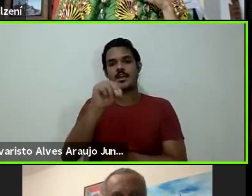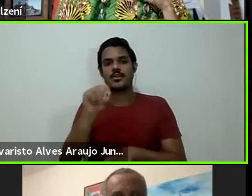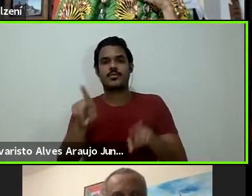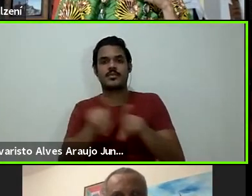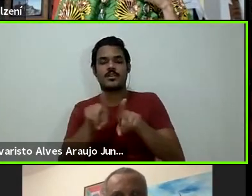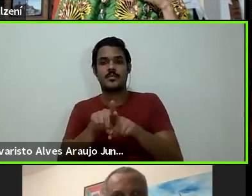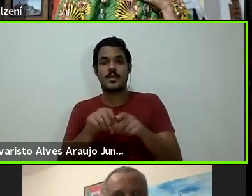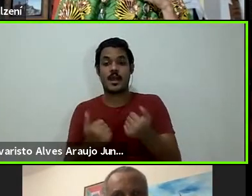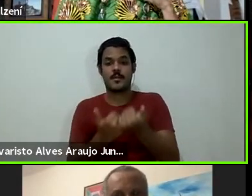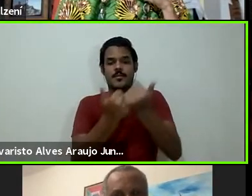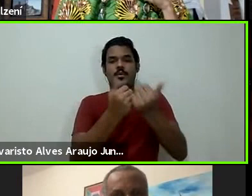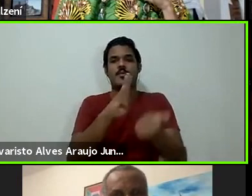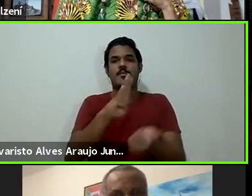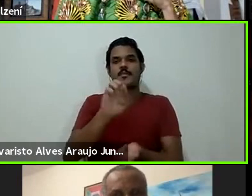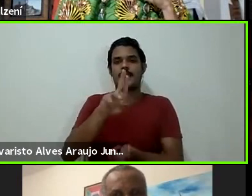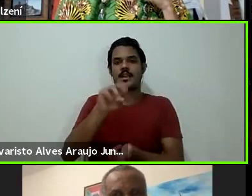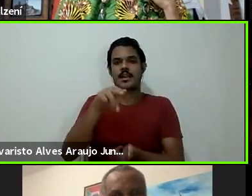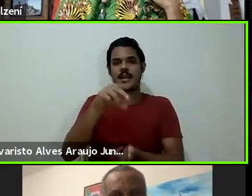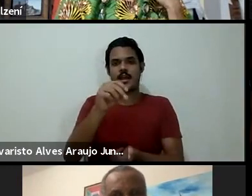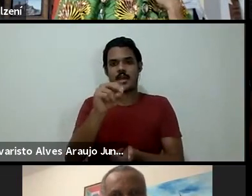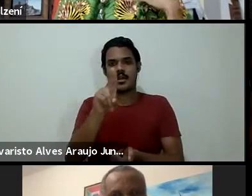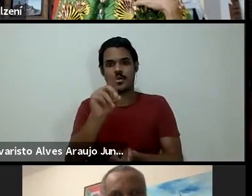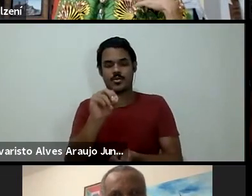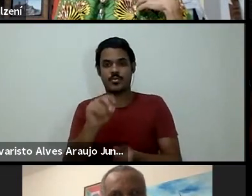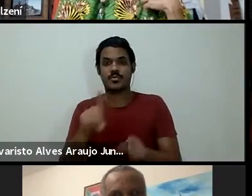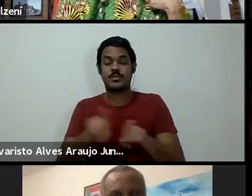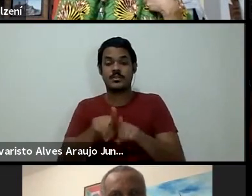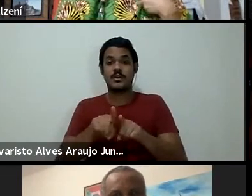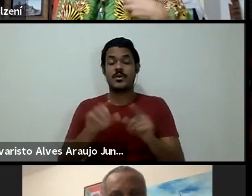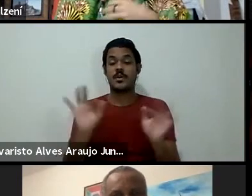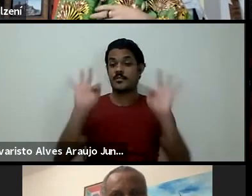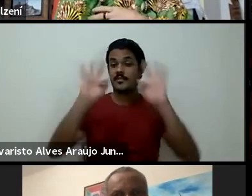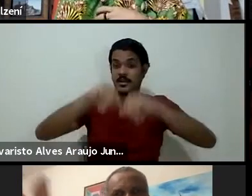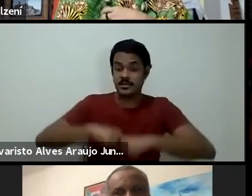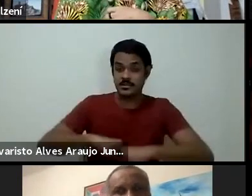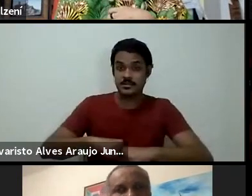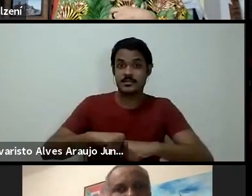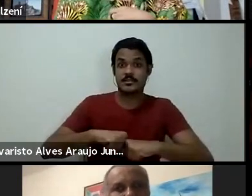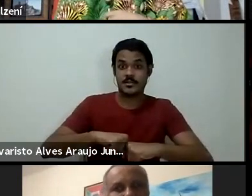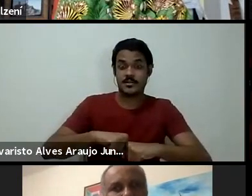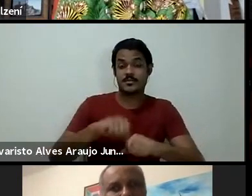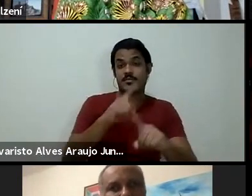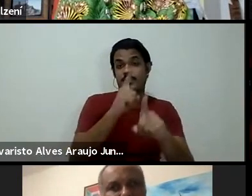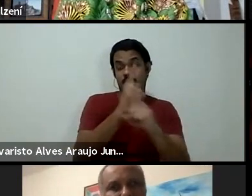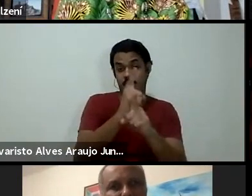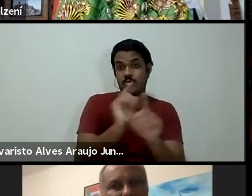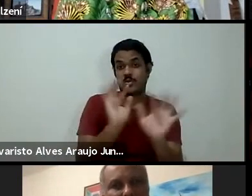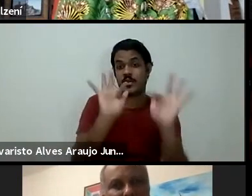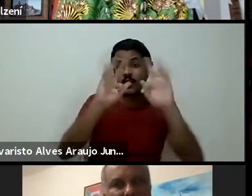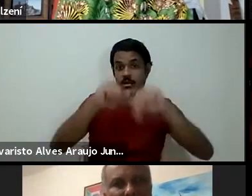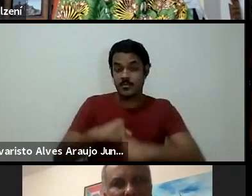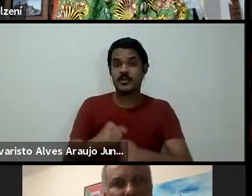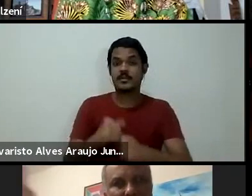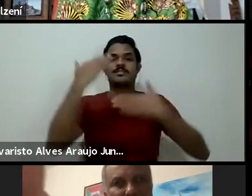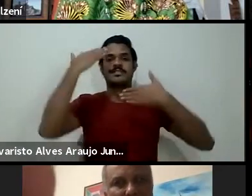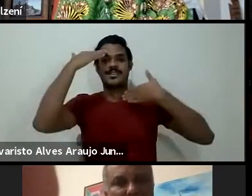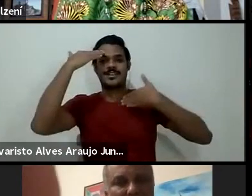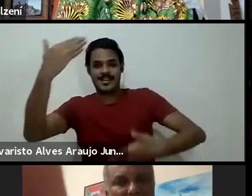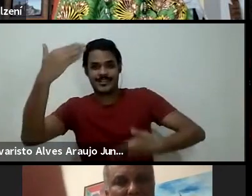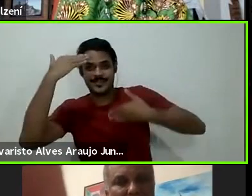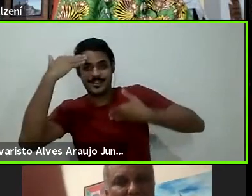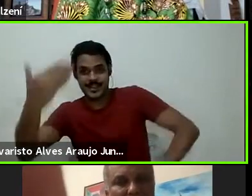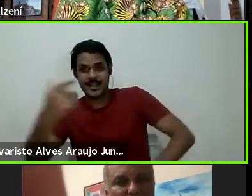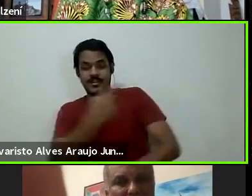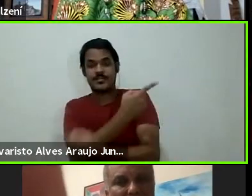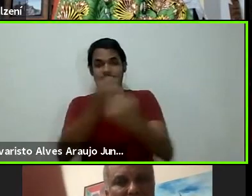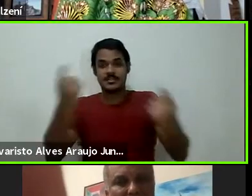professor Bernardo Belisário. Então, encerramos esse encontro maravilhoso. Gratidão a todos os